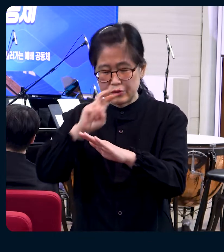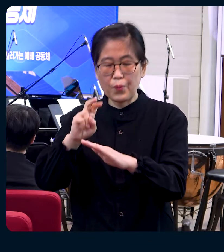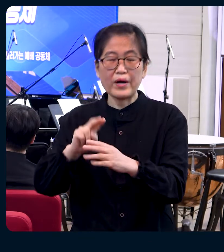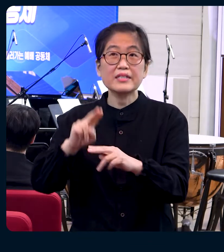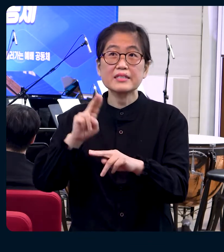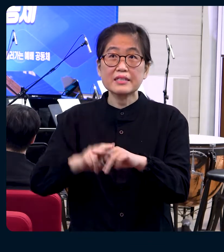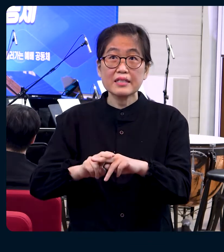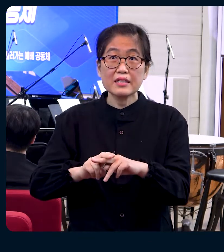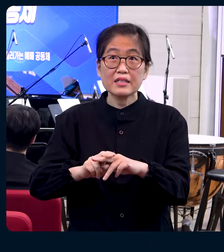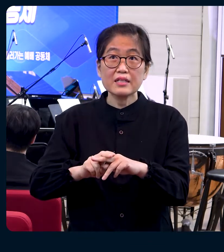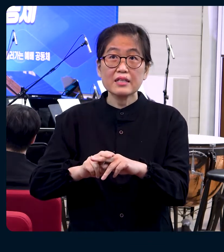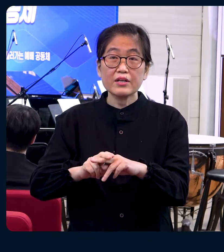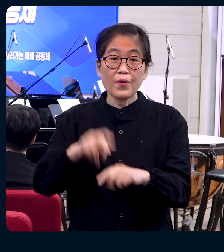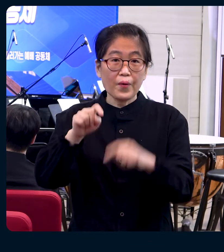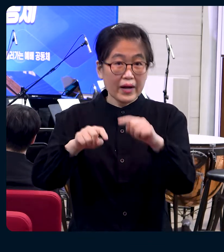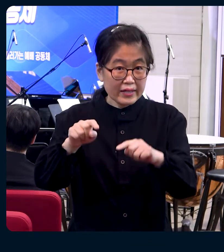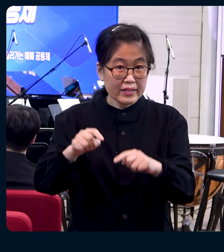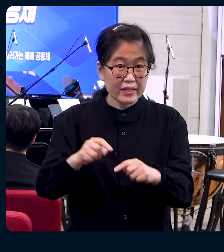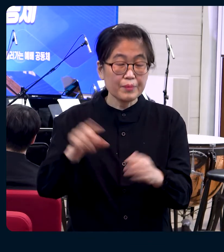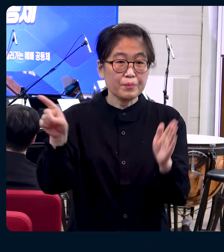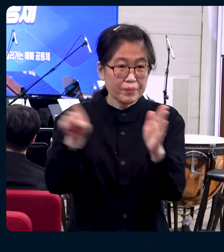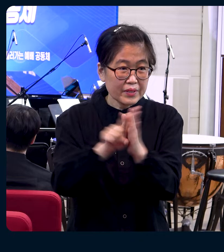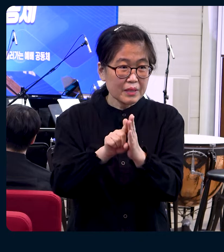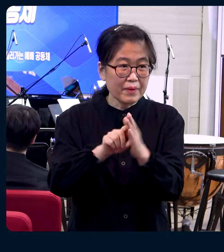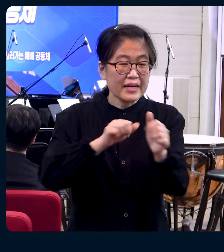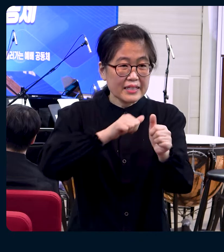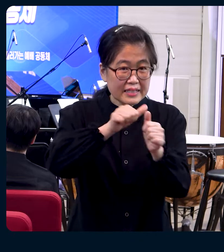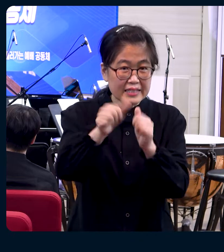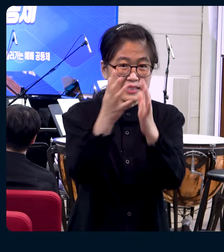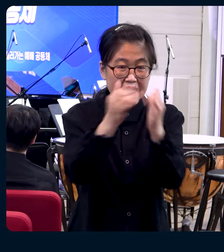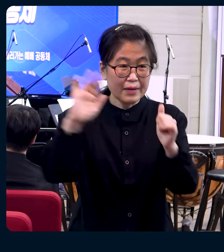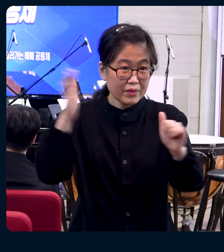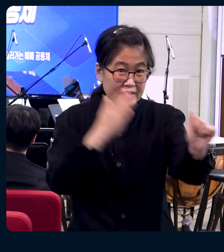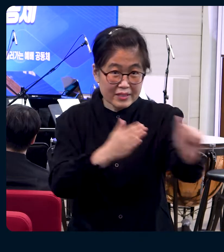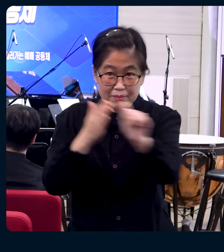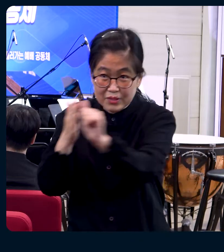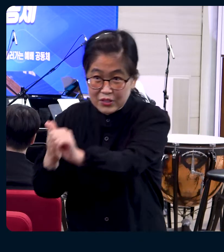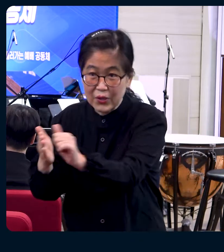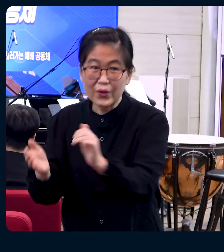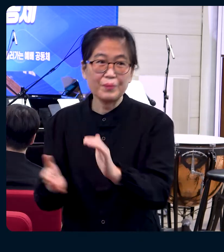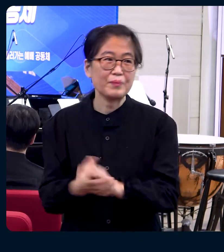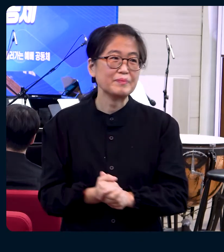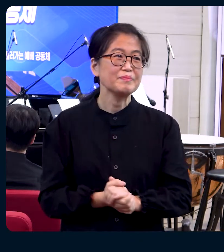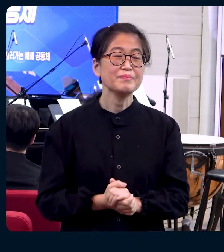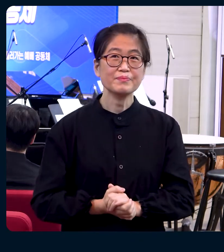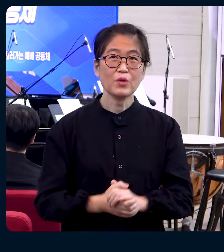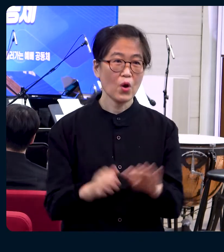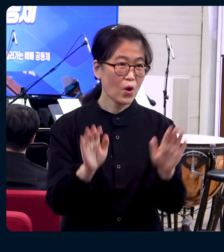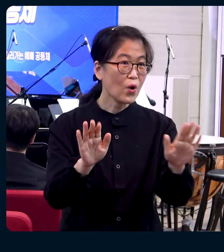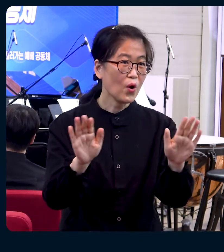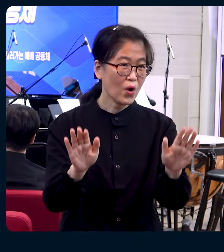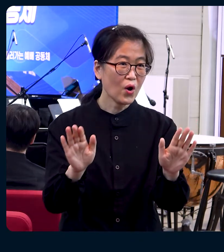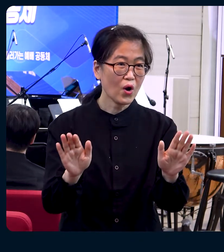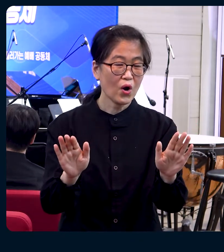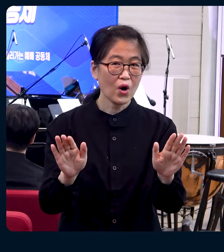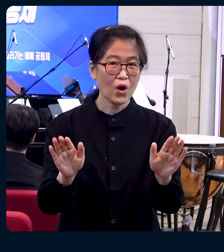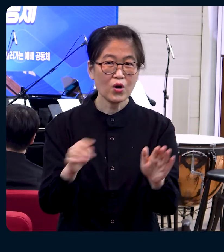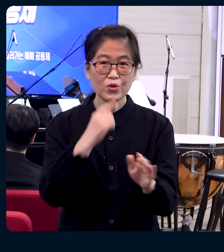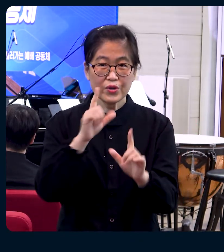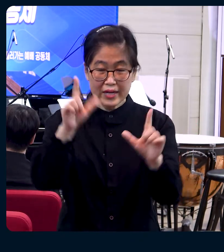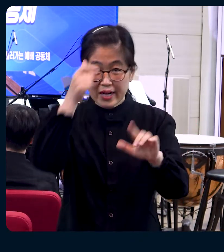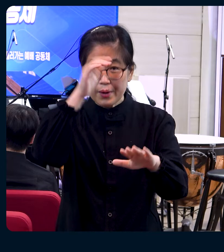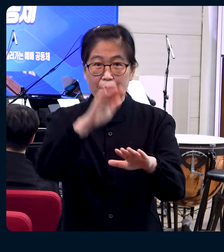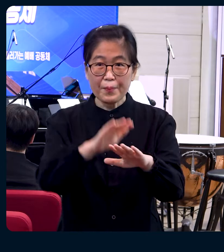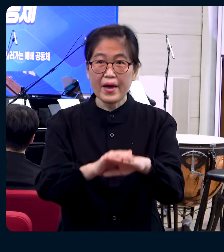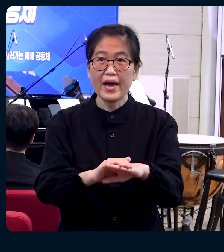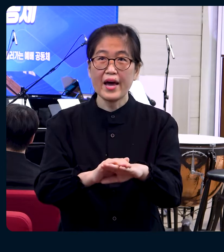자리로 언제나 나아가는 믿음의 승리의 사람들이 되시길 바랍니다. 오늘은 이 주일